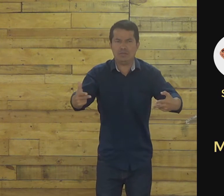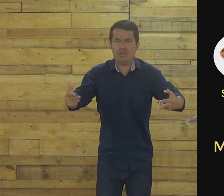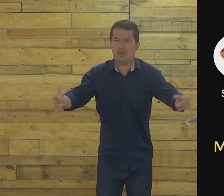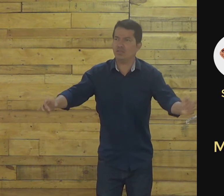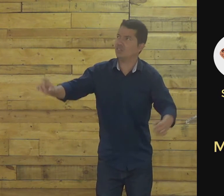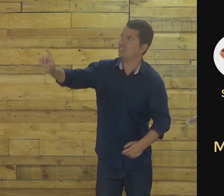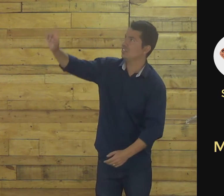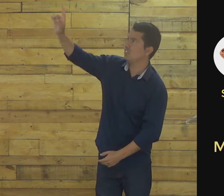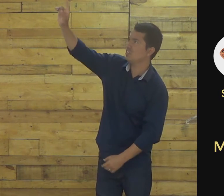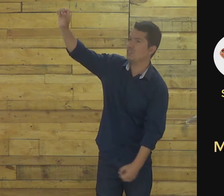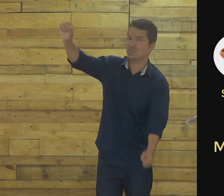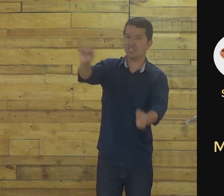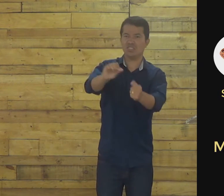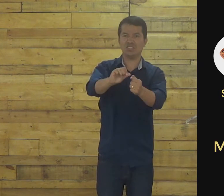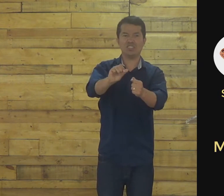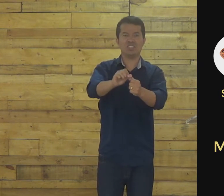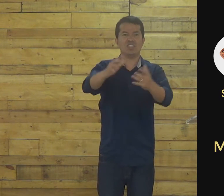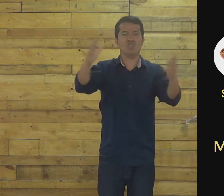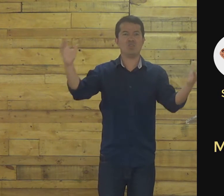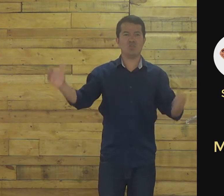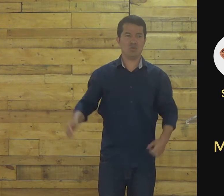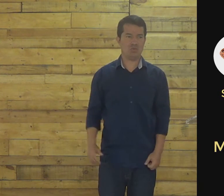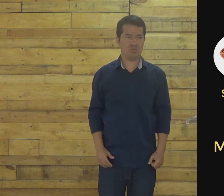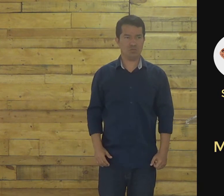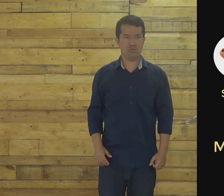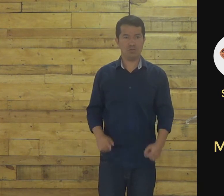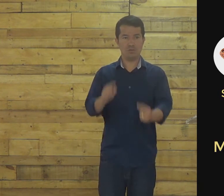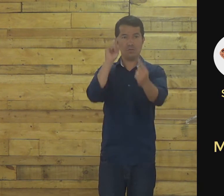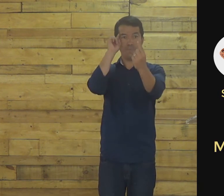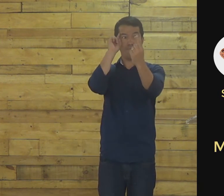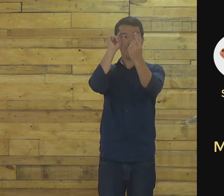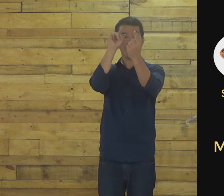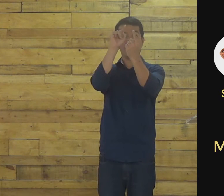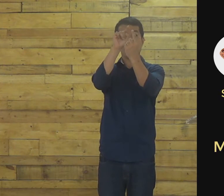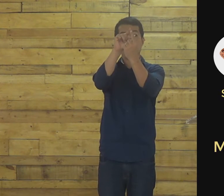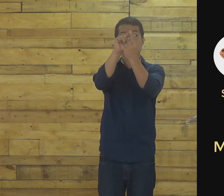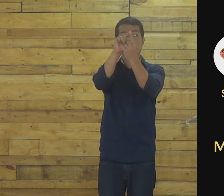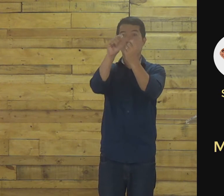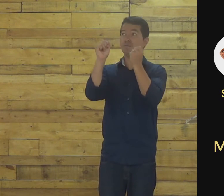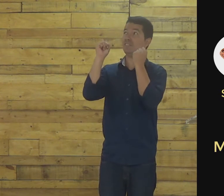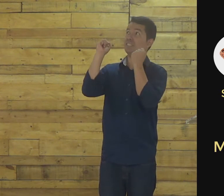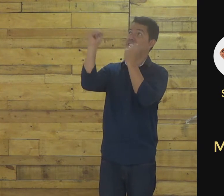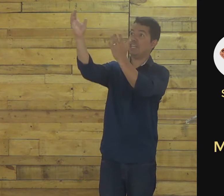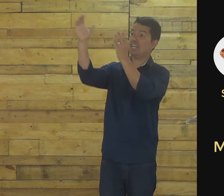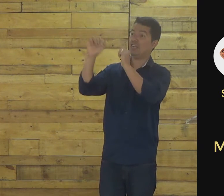Todas as coisas foram feitas por Deus,